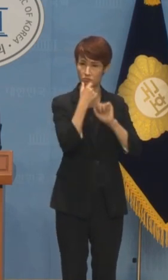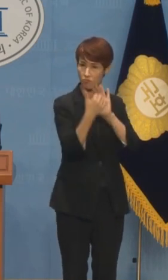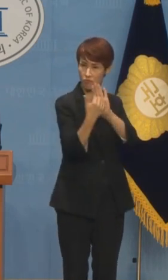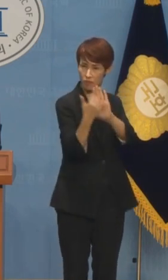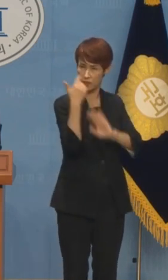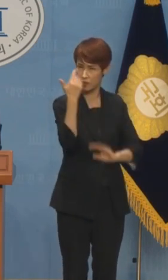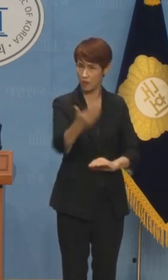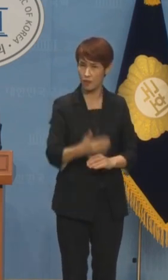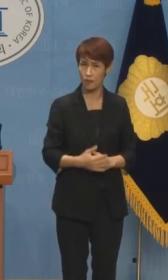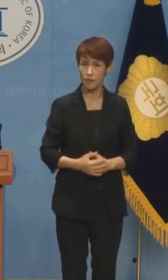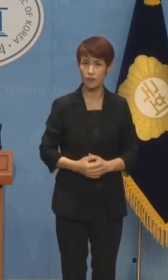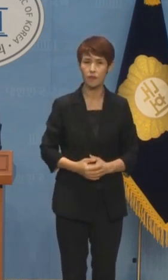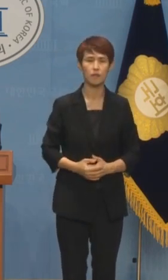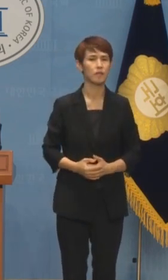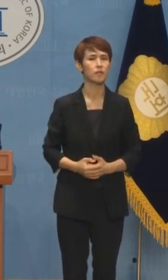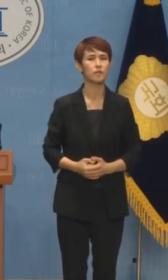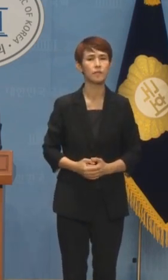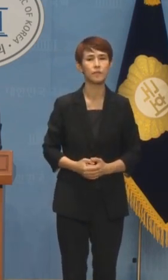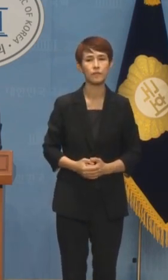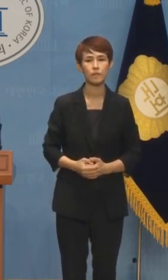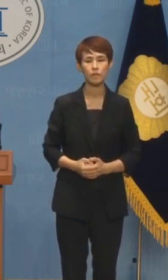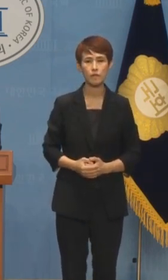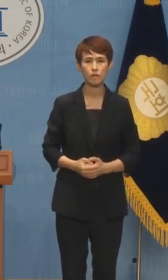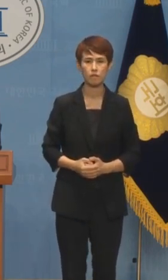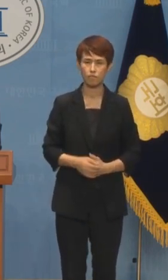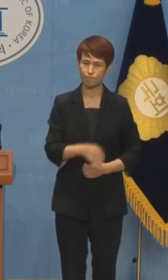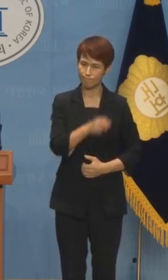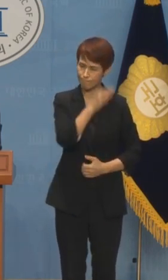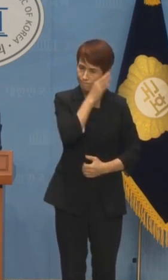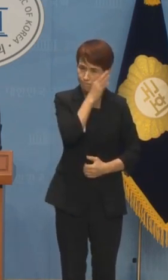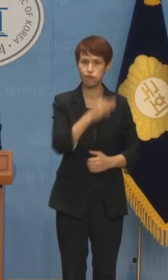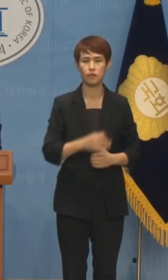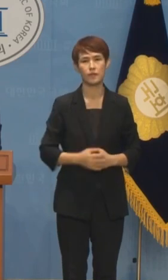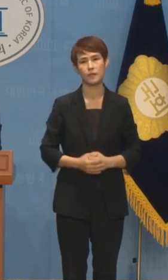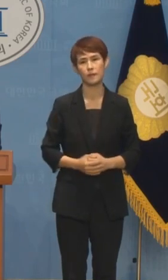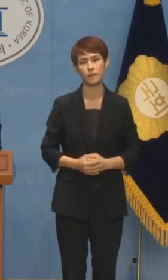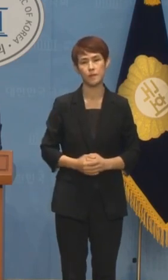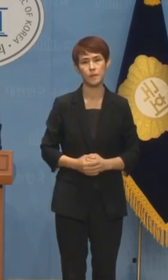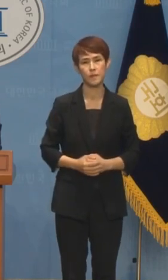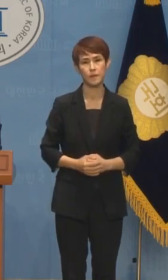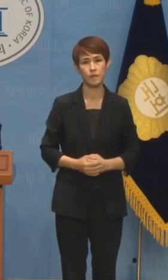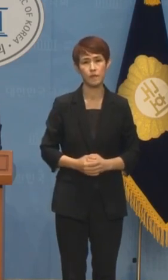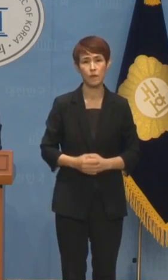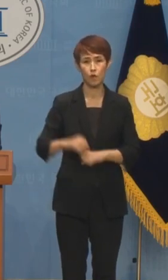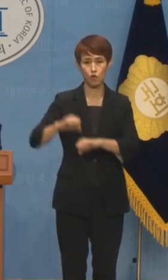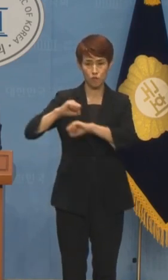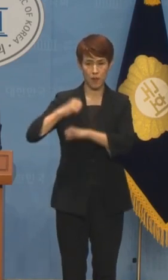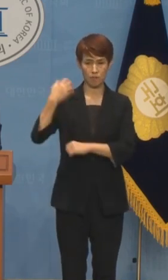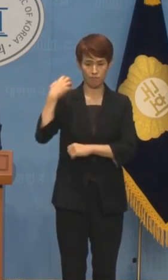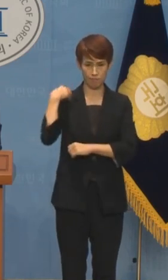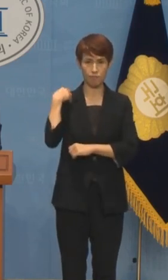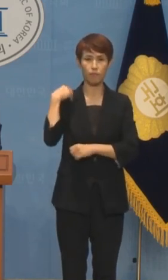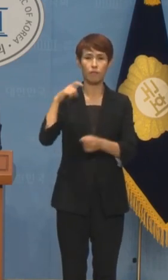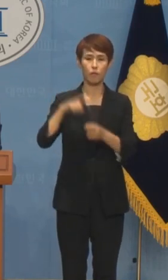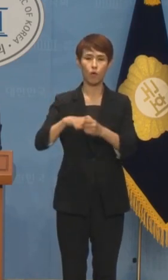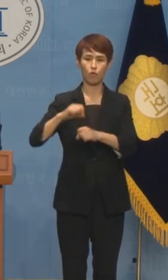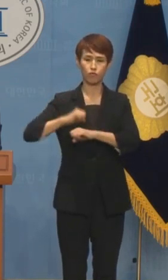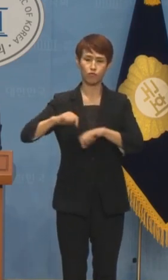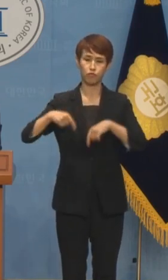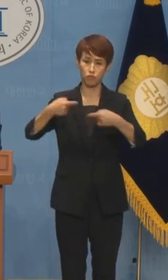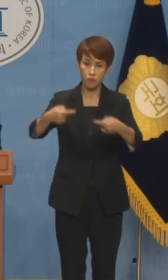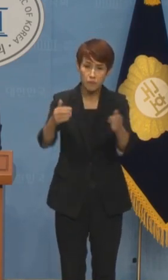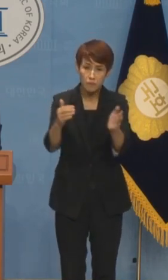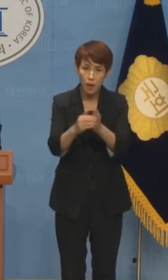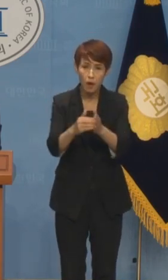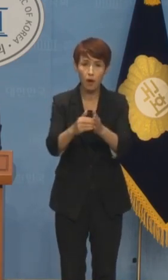표출하는 것입니까? 부끄러운 줄 아십시오. 국방의 의무를 다하던 병사가